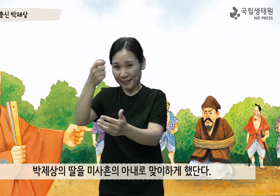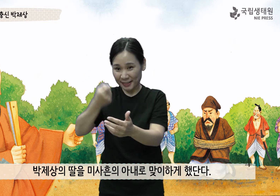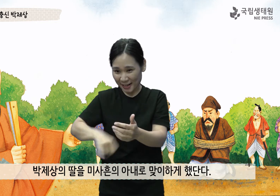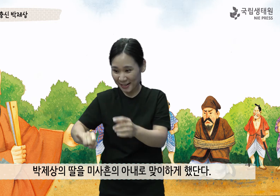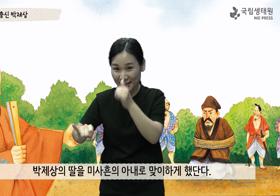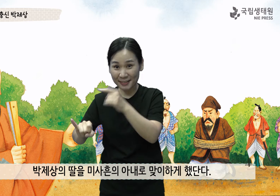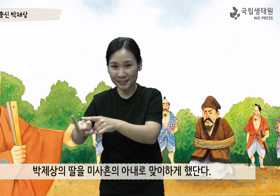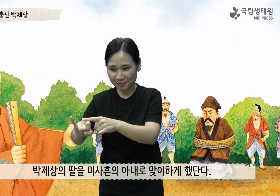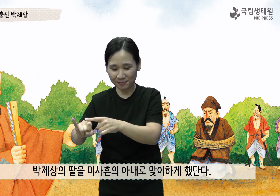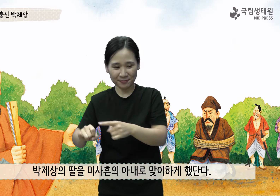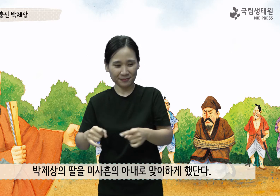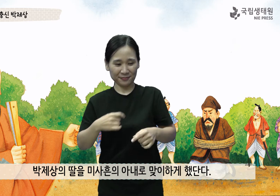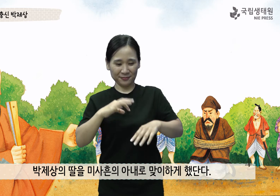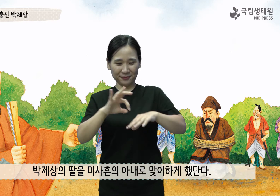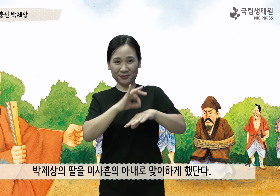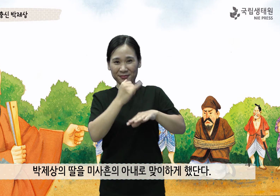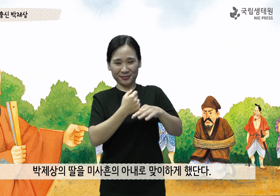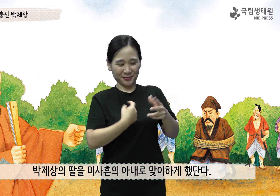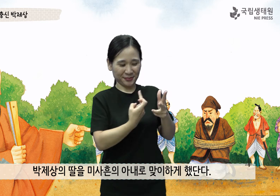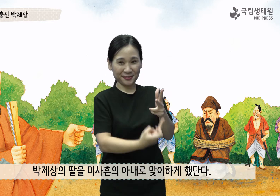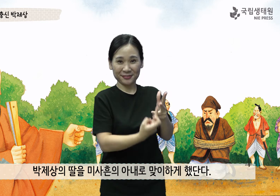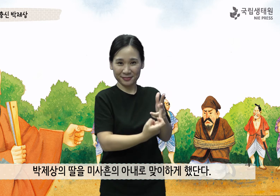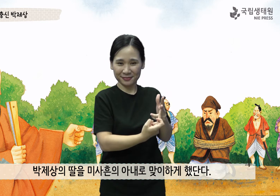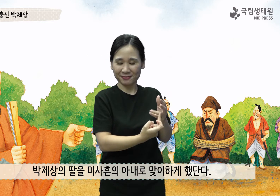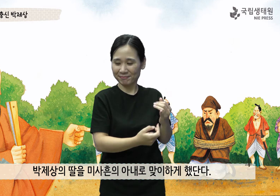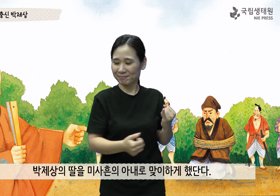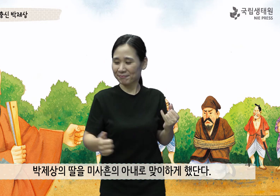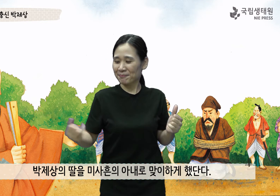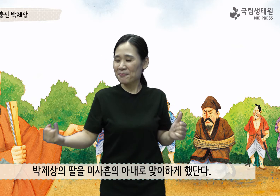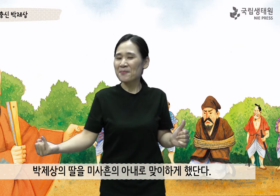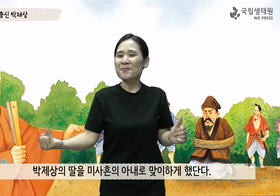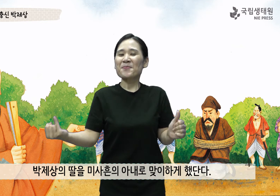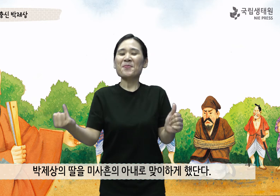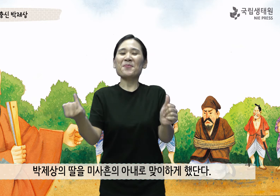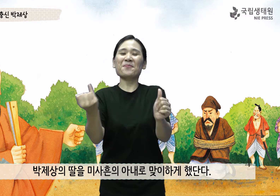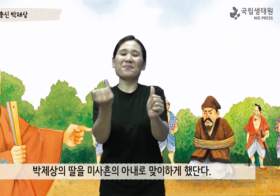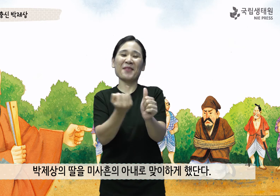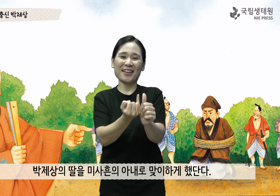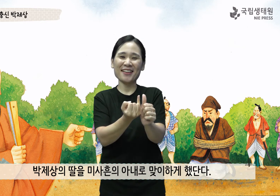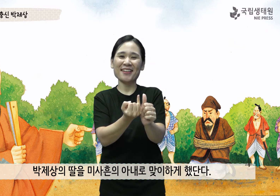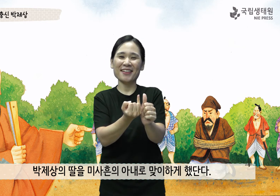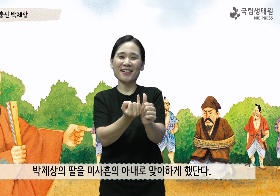박재상의 딸을 미사은의 아내로 맞이하게 했단다.